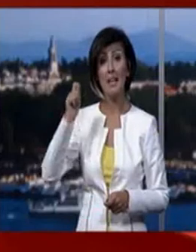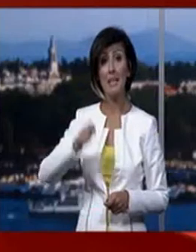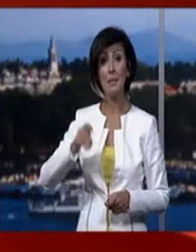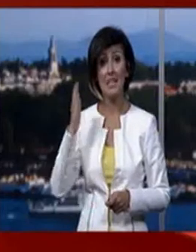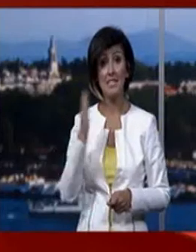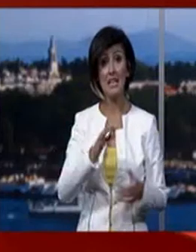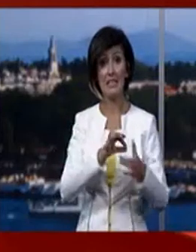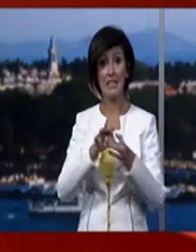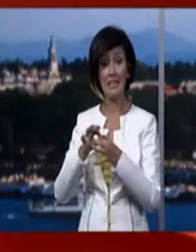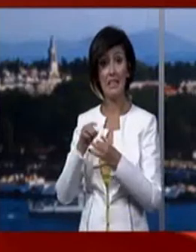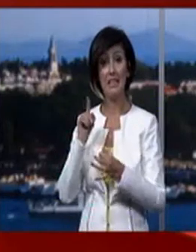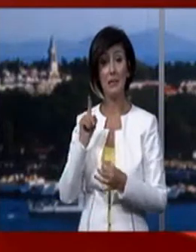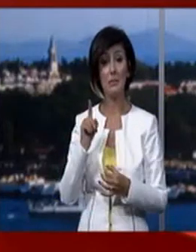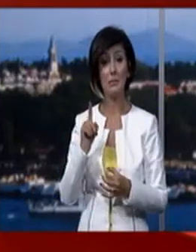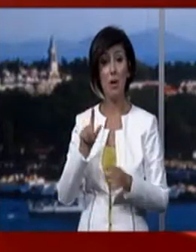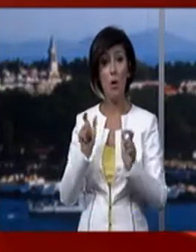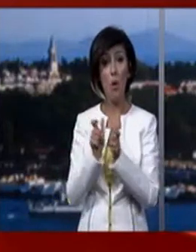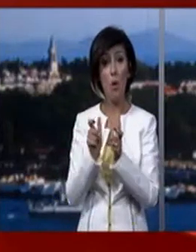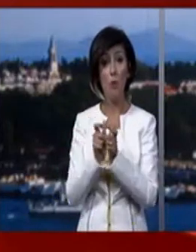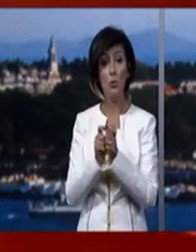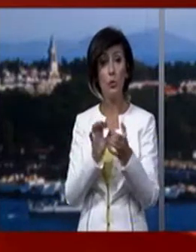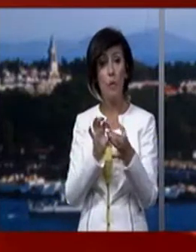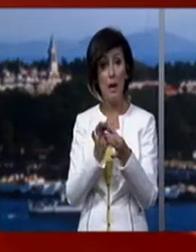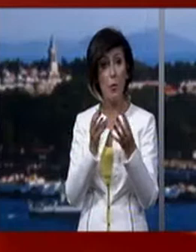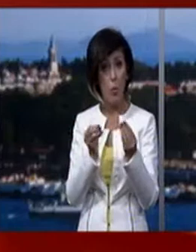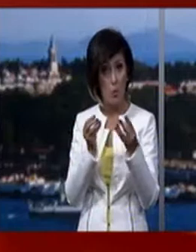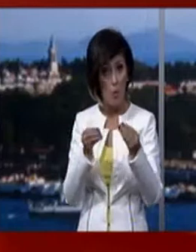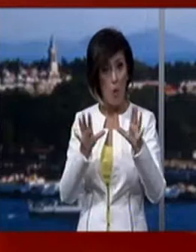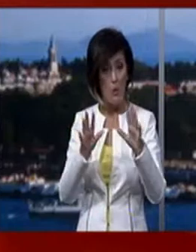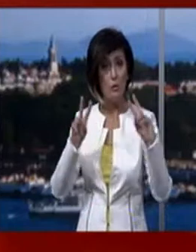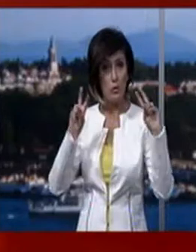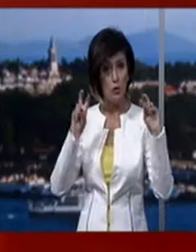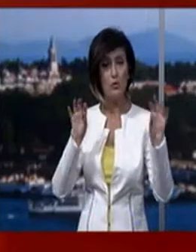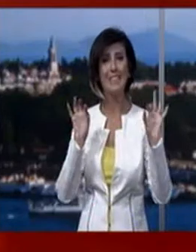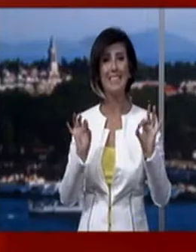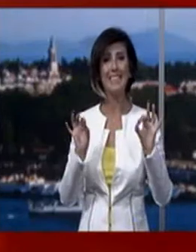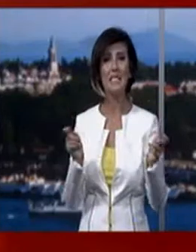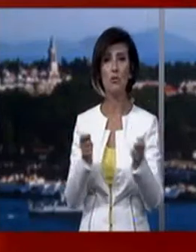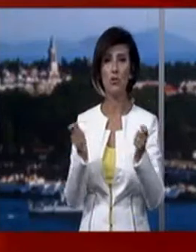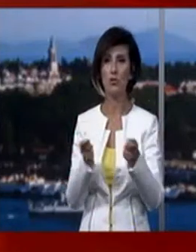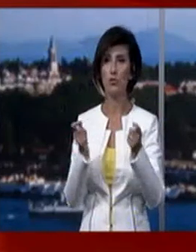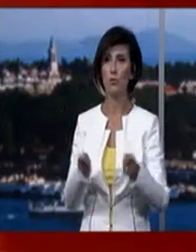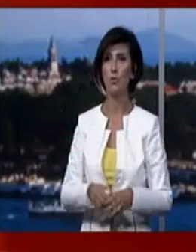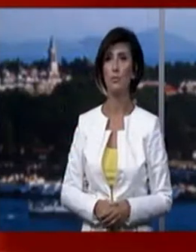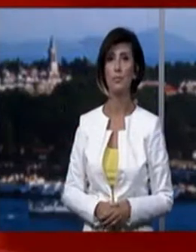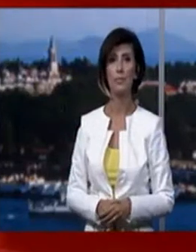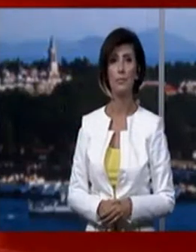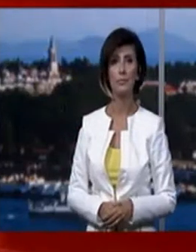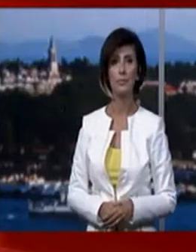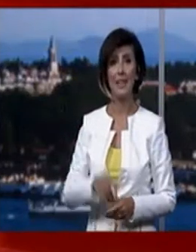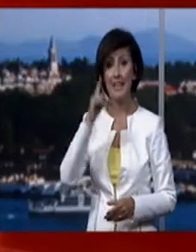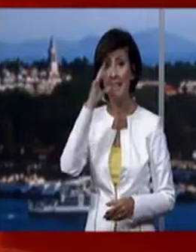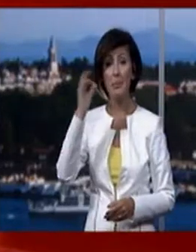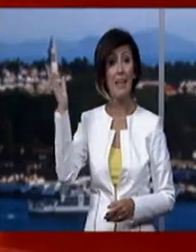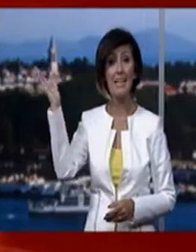Yapılan saldırı ile ilgili bir örgüt bağlantısı olup olmadığı konusunda da titizlikle çalışıyorlar. Kimden gelirse